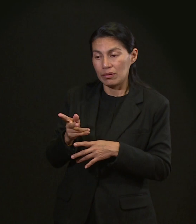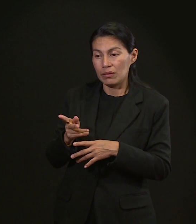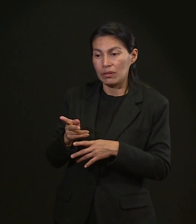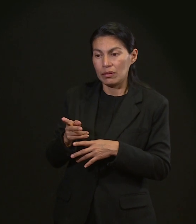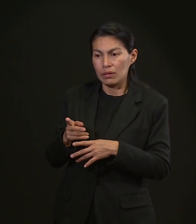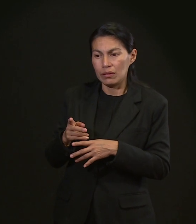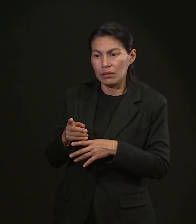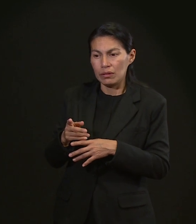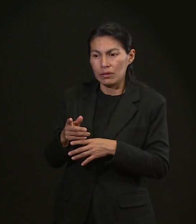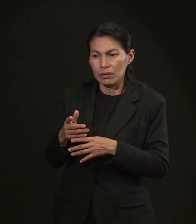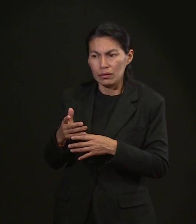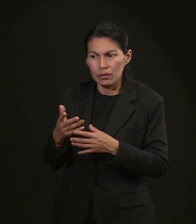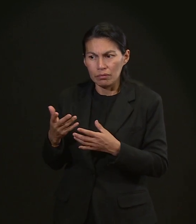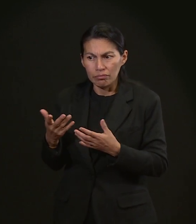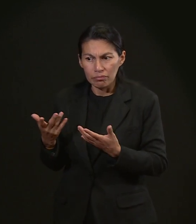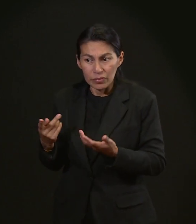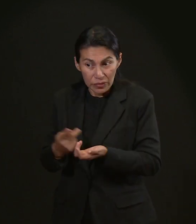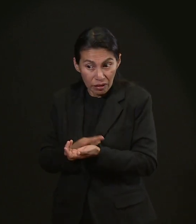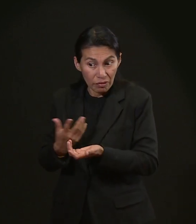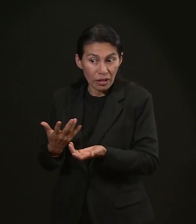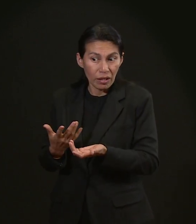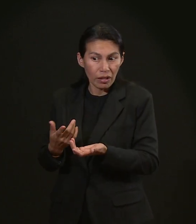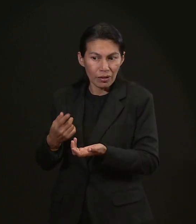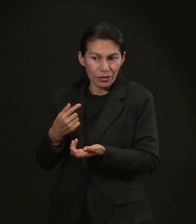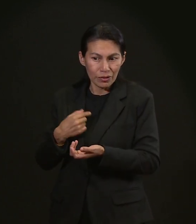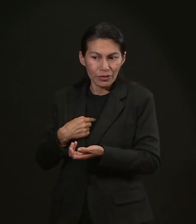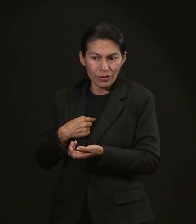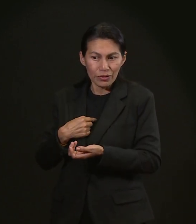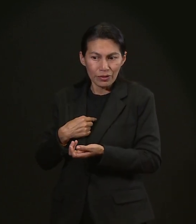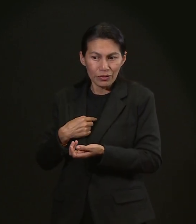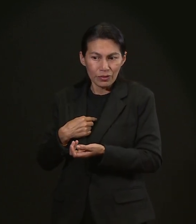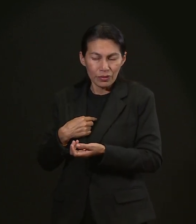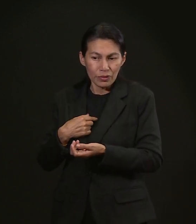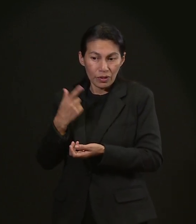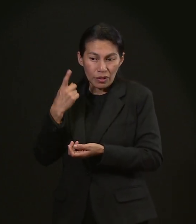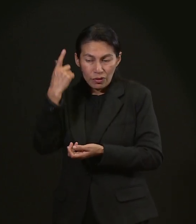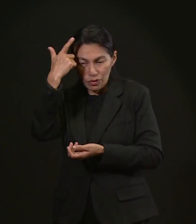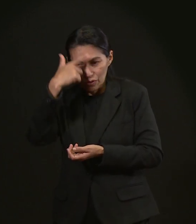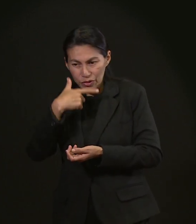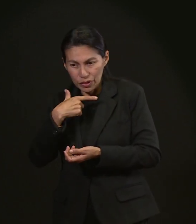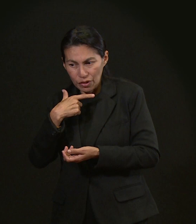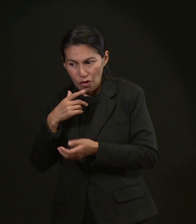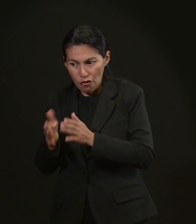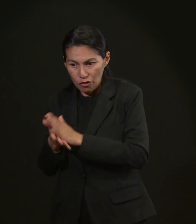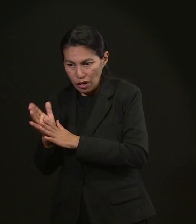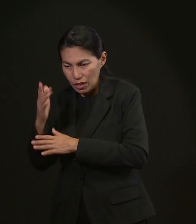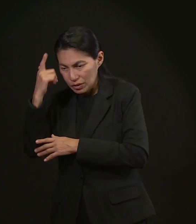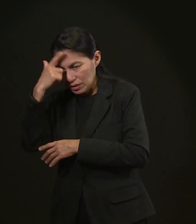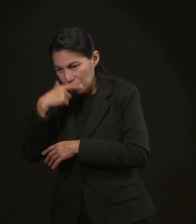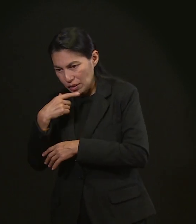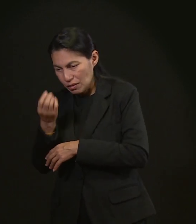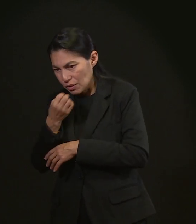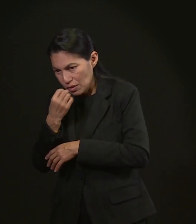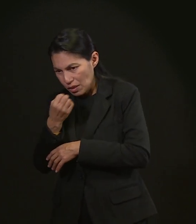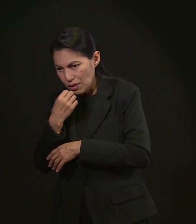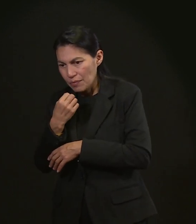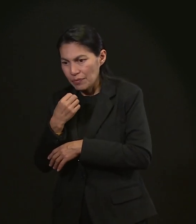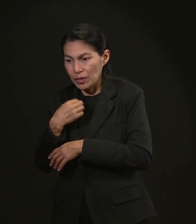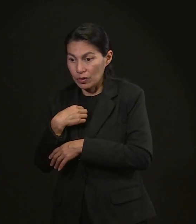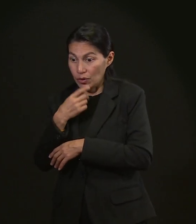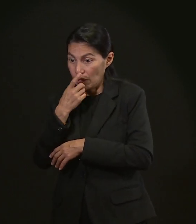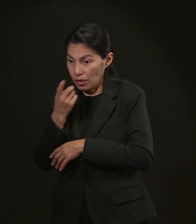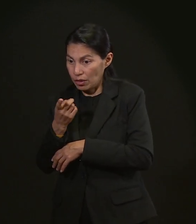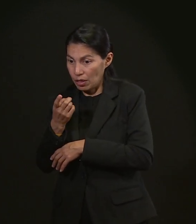si realmente iba a funcionar en ese momento fue que una noche fuimos a cenar y yo le